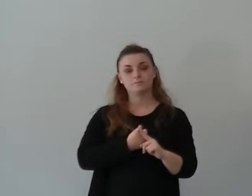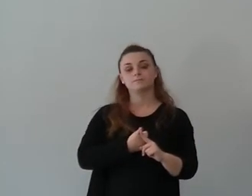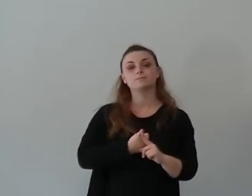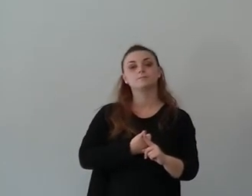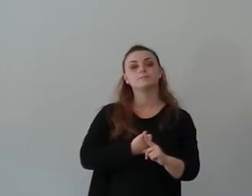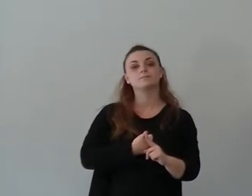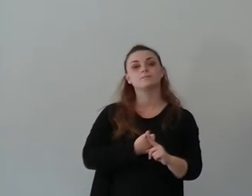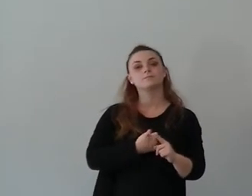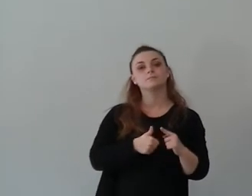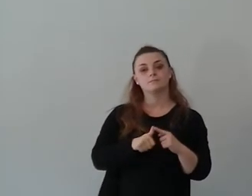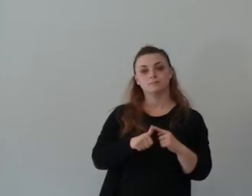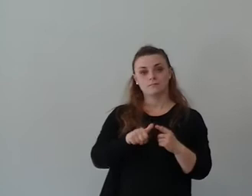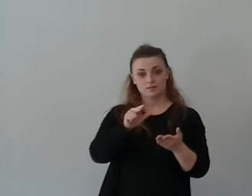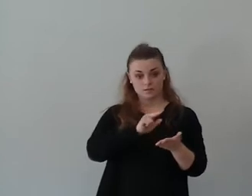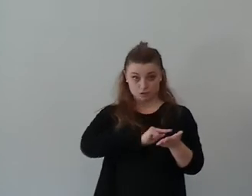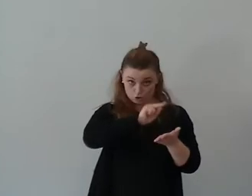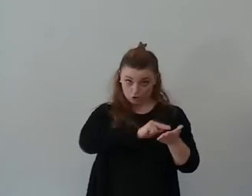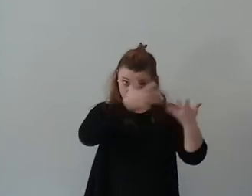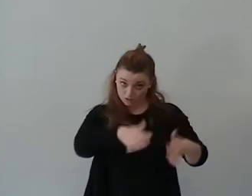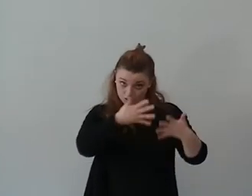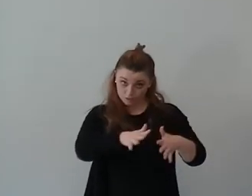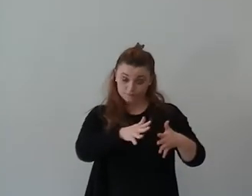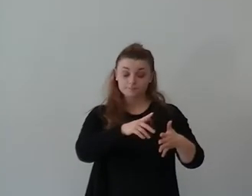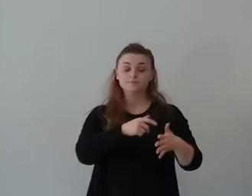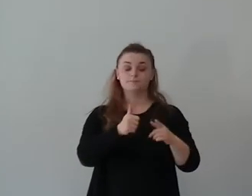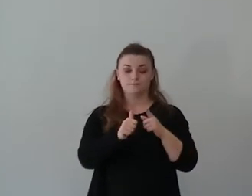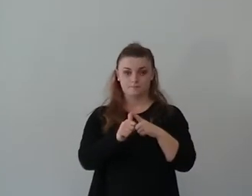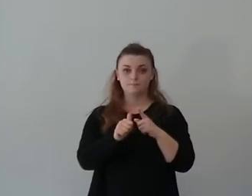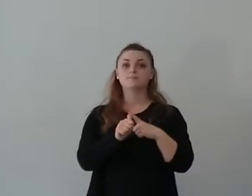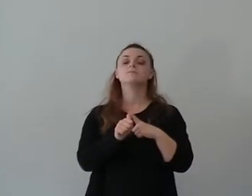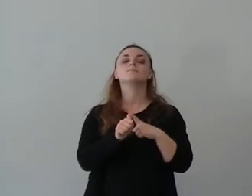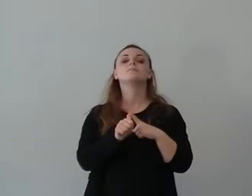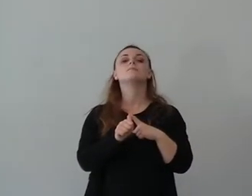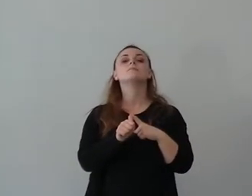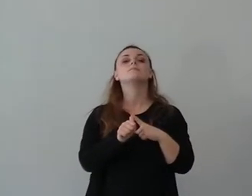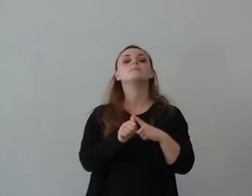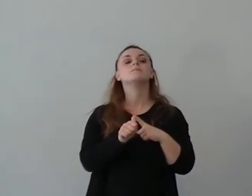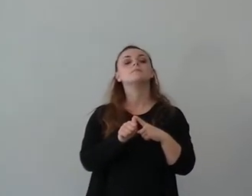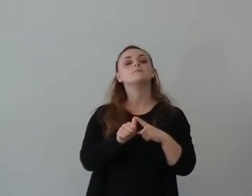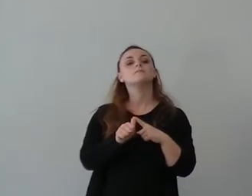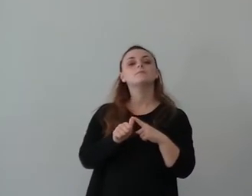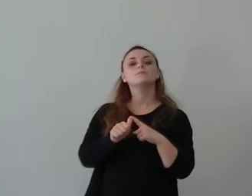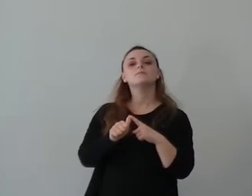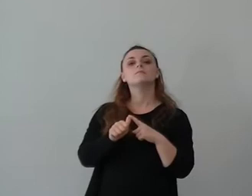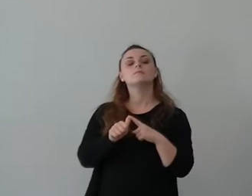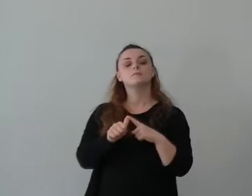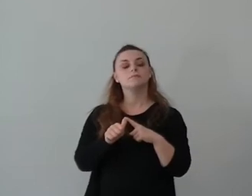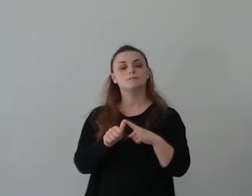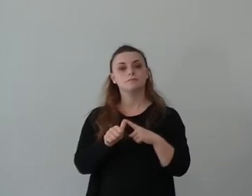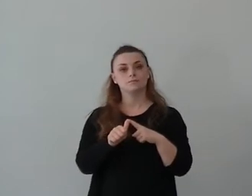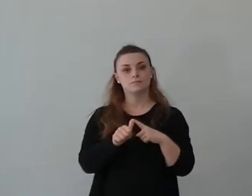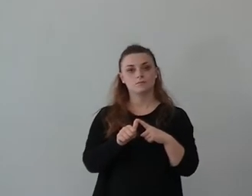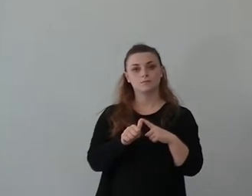uno, se avete scritto già il numero. The point is, every time or everything you do in life, il punto è